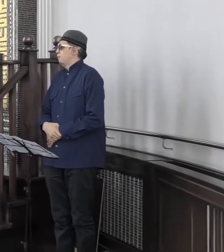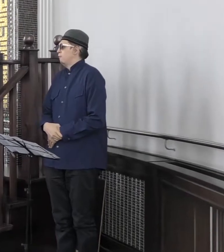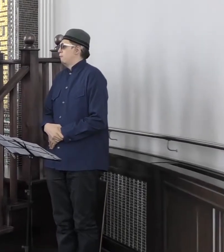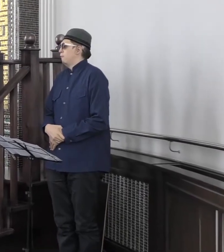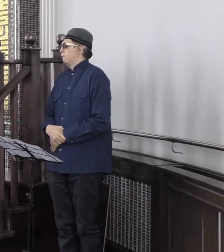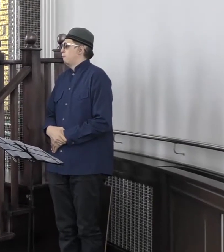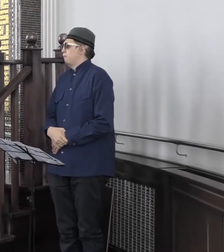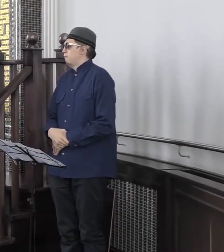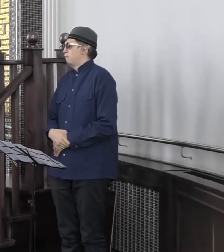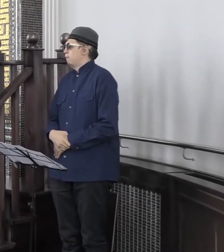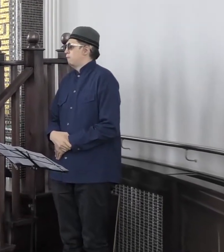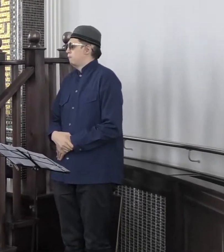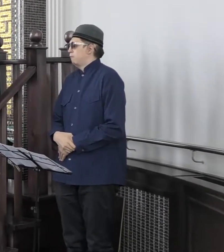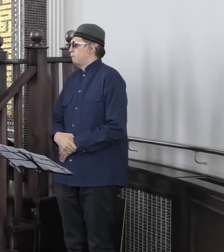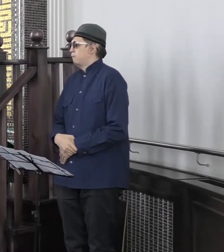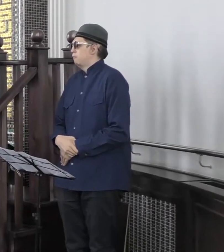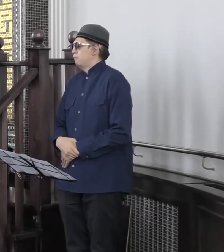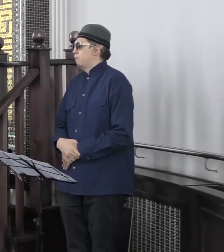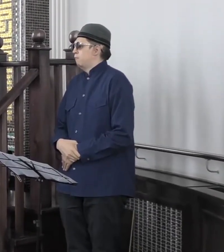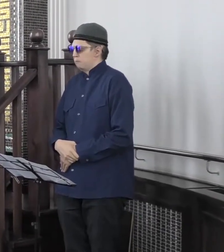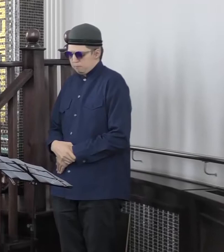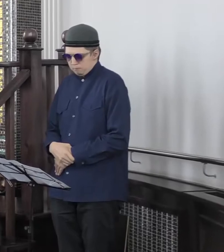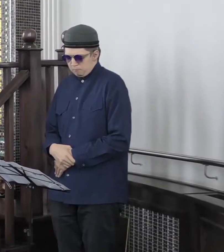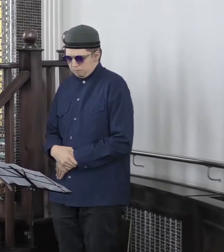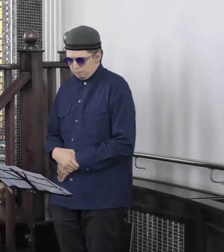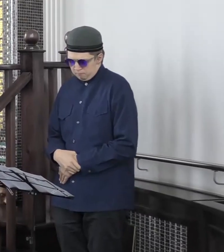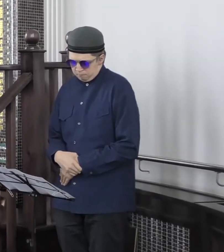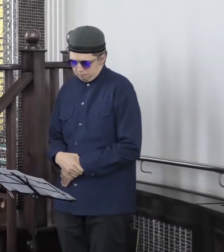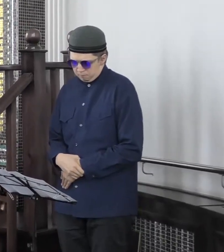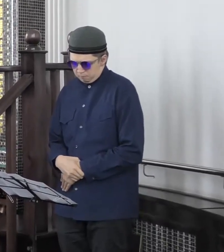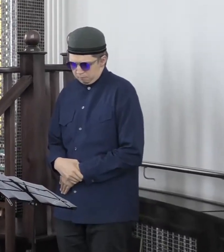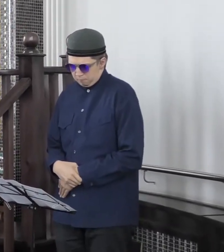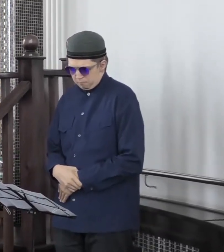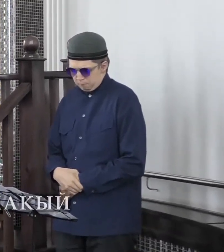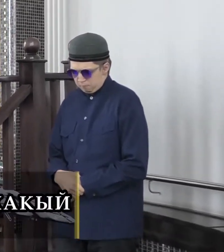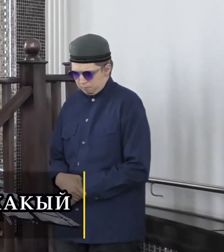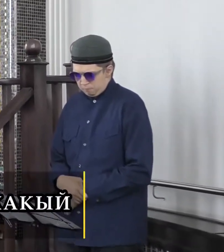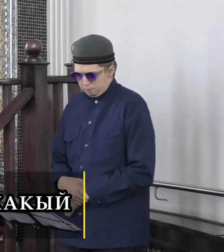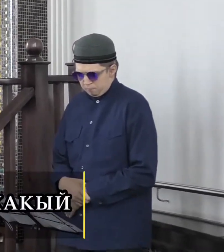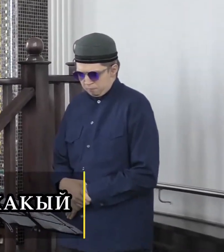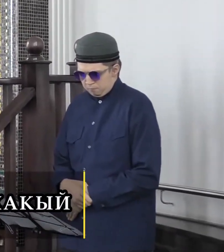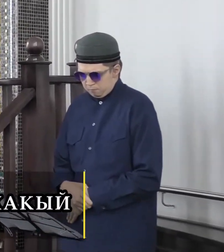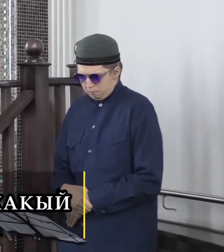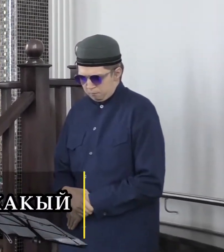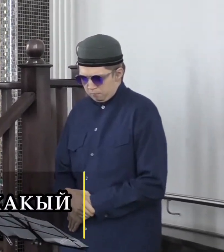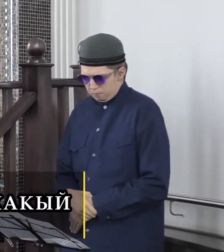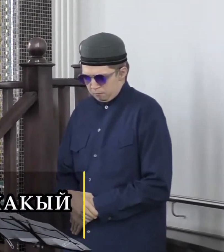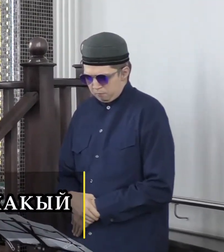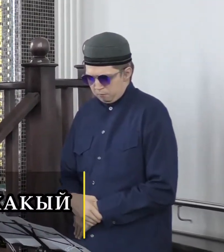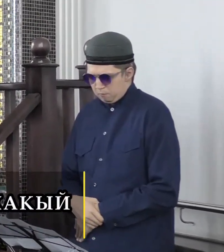واعتصموا بحبل الله جميعا ولا تفرقوا، واذكروا نعمة الله عليكم إذ كنتم